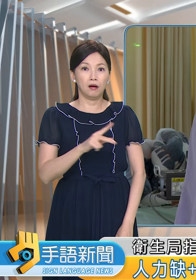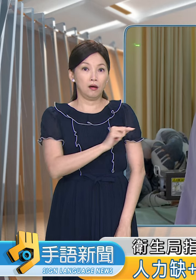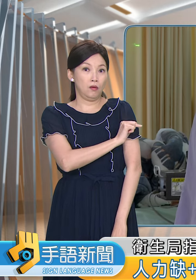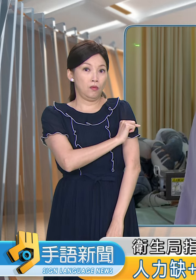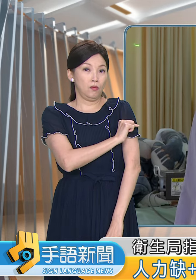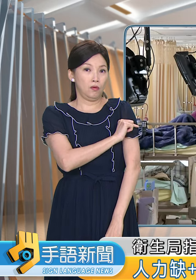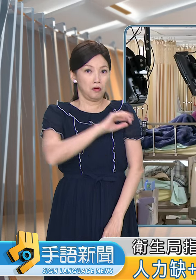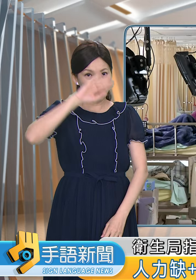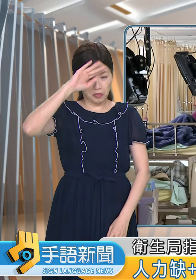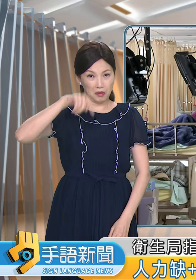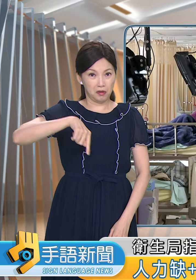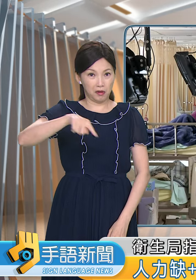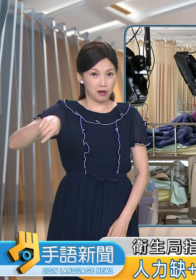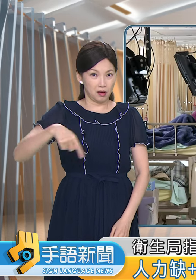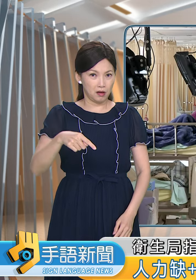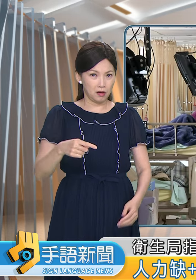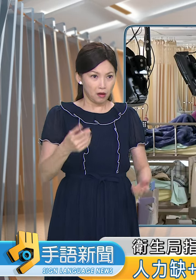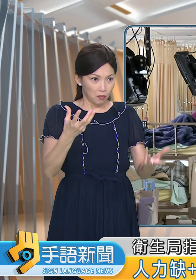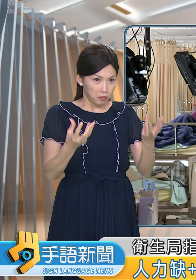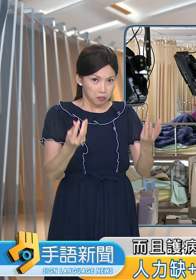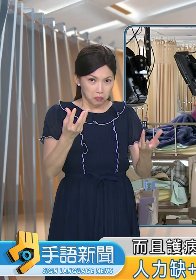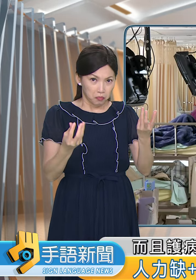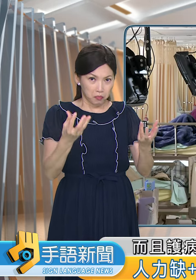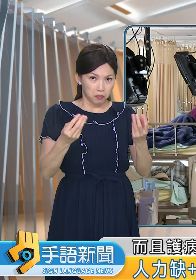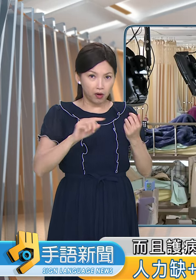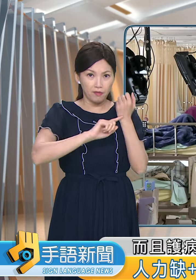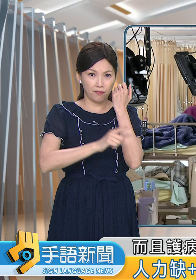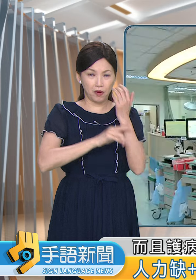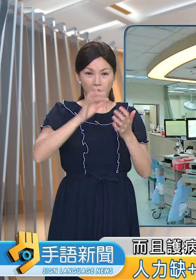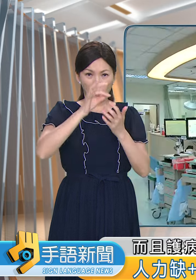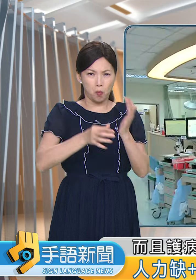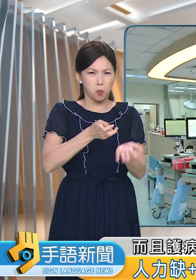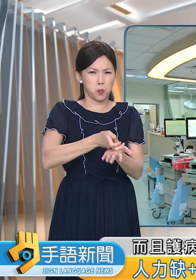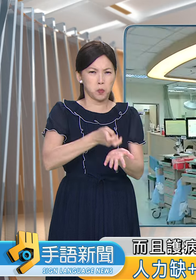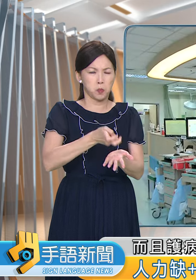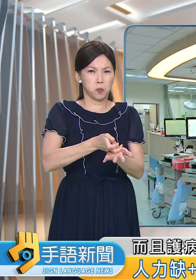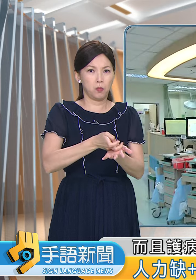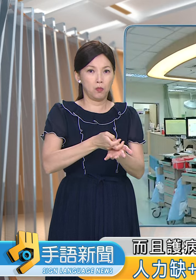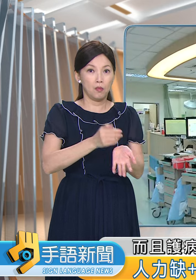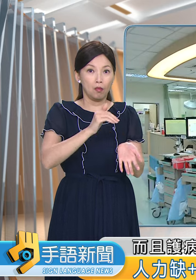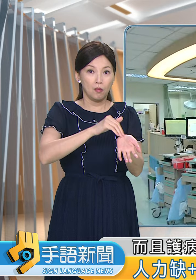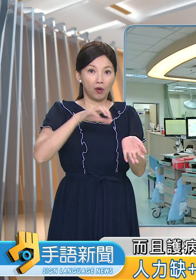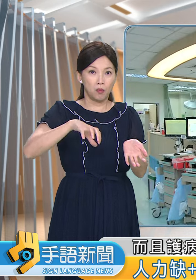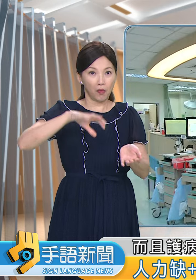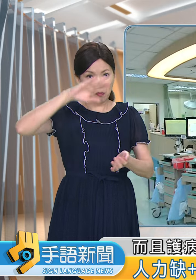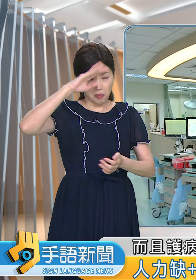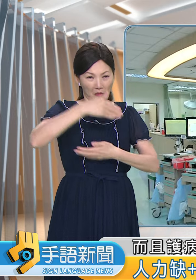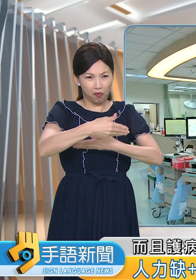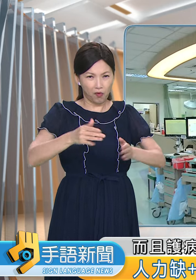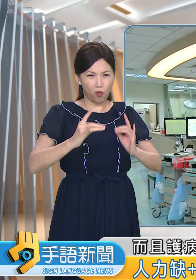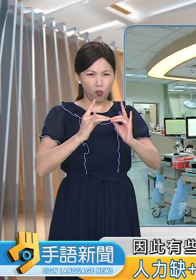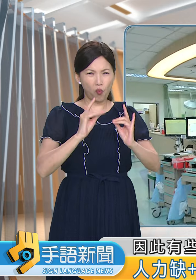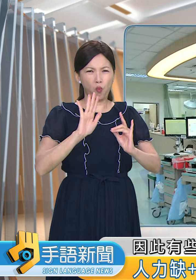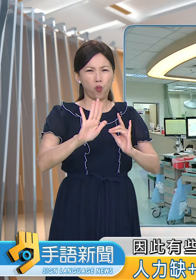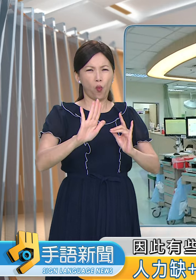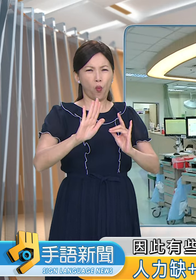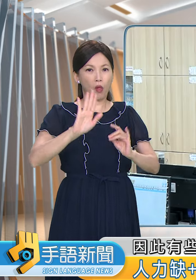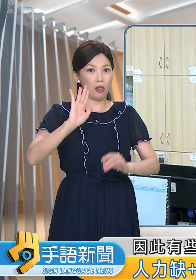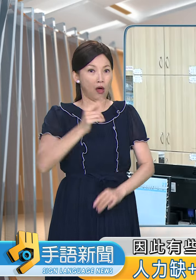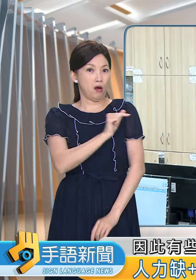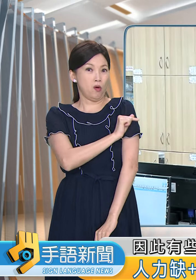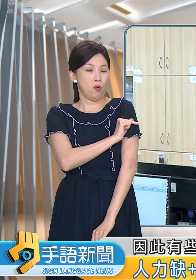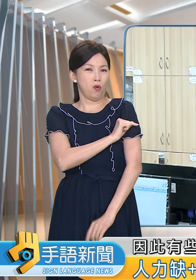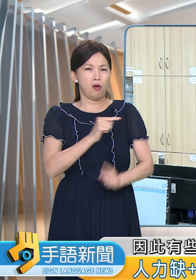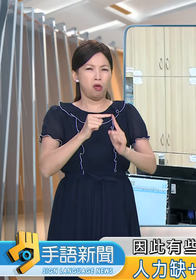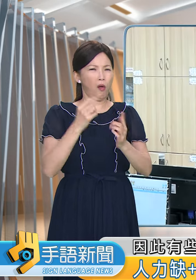这是因为护理的人力缺乏，而且护病比有相关规定，因此有些医